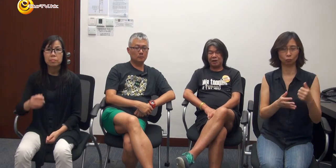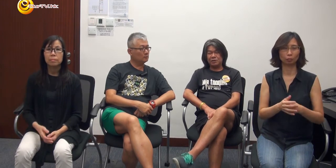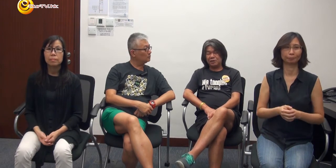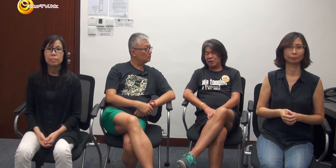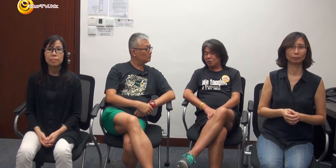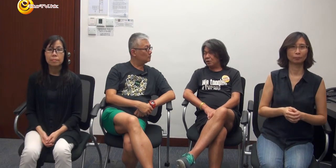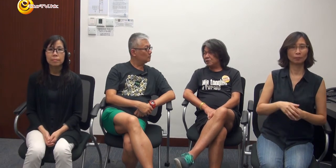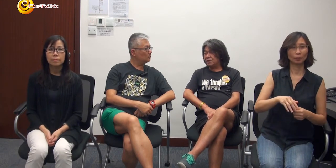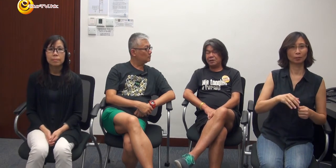幼兒幼師